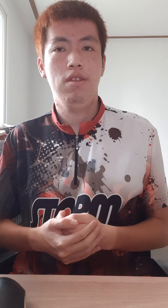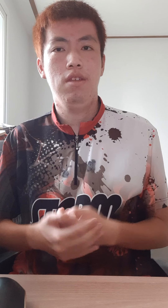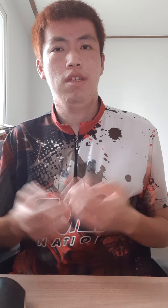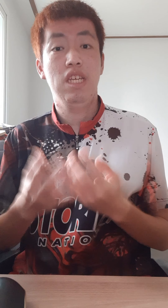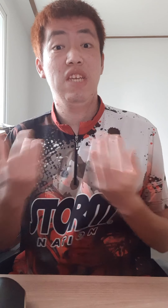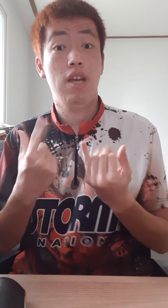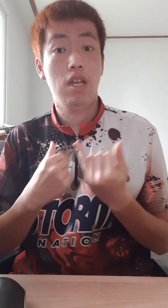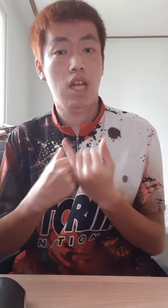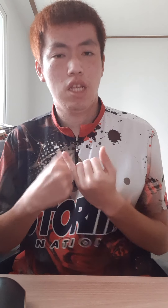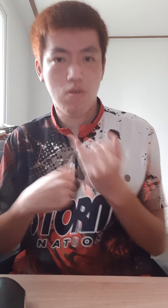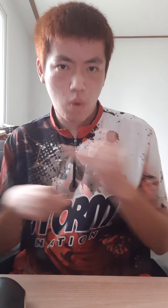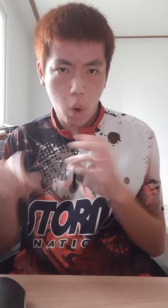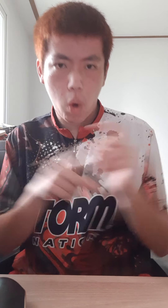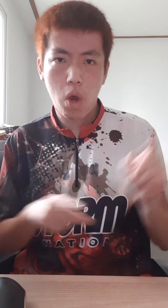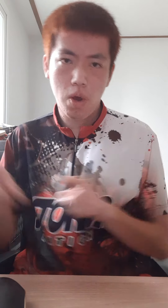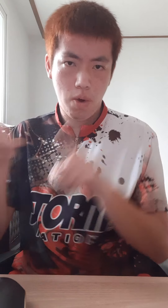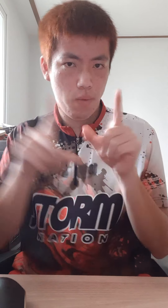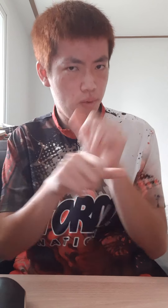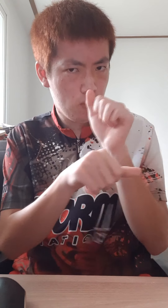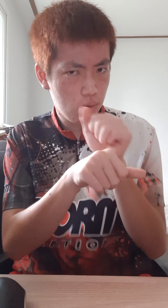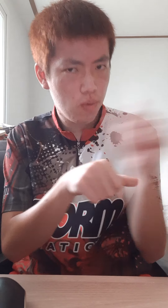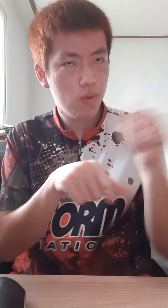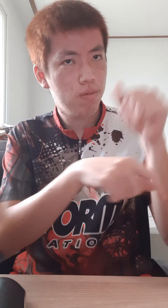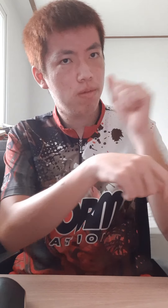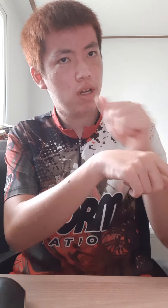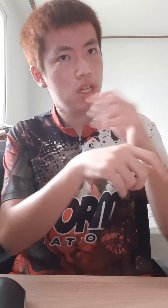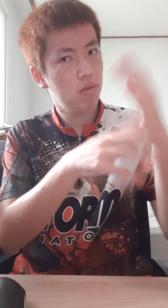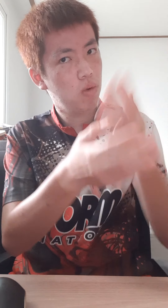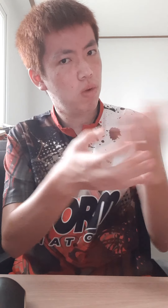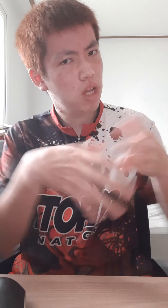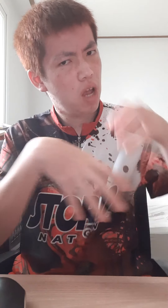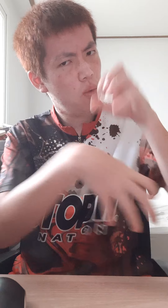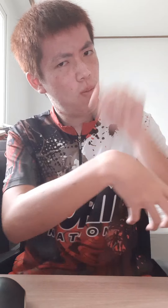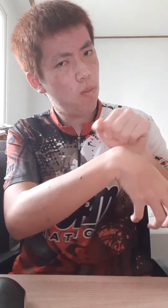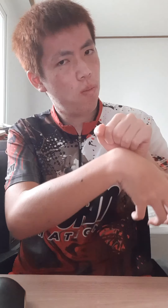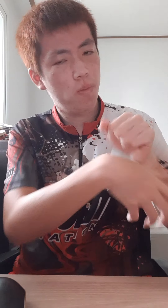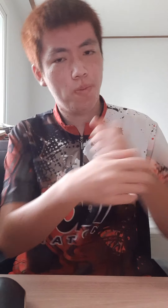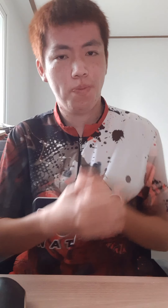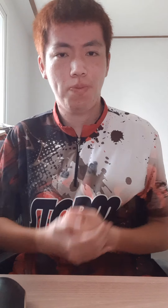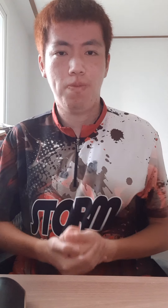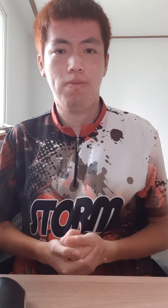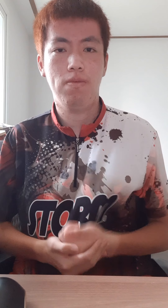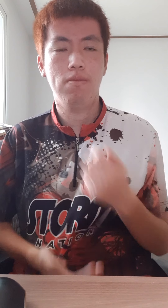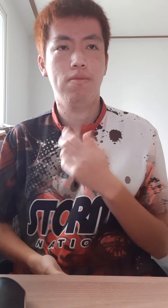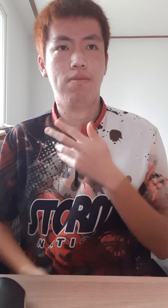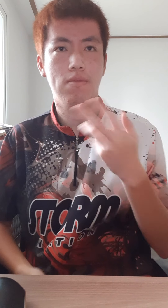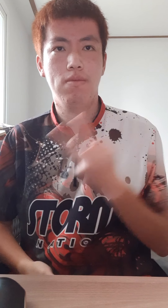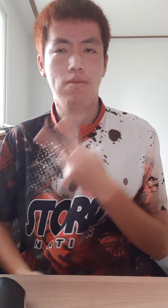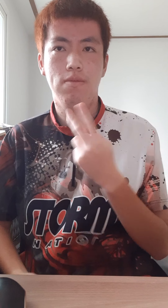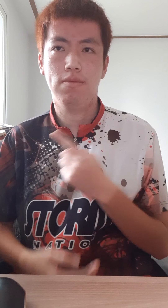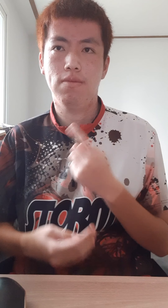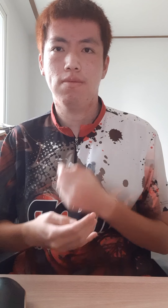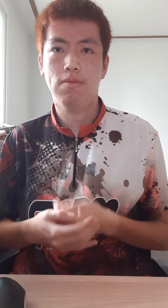행사에는 서구청장과 남구청장이 직접 복지 정책을 발표하고 70여 명의 광주 지역